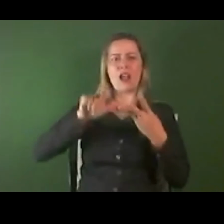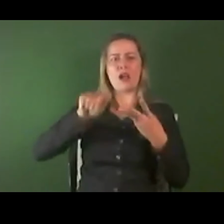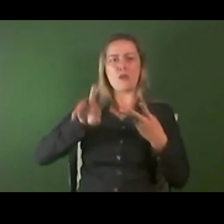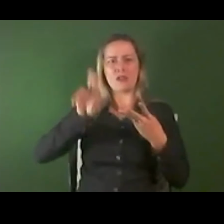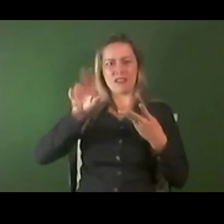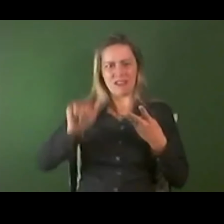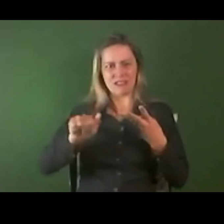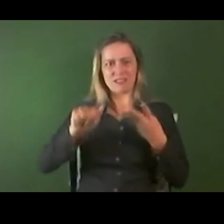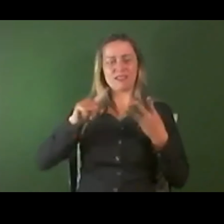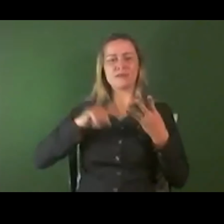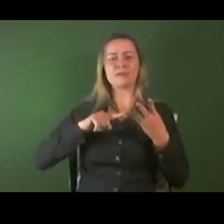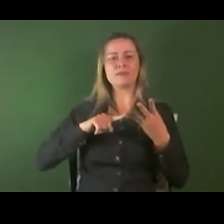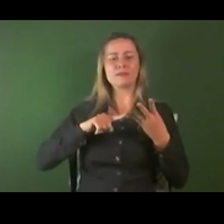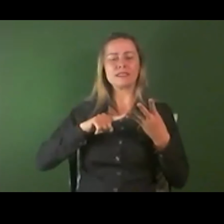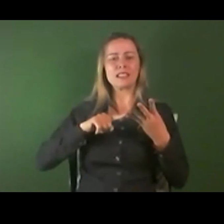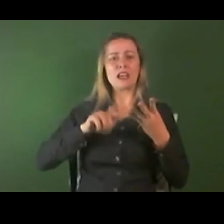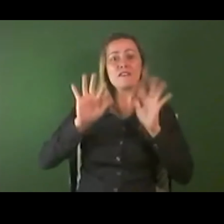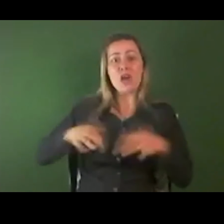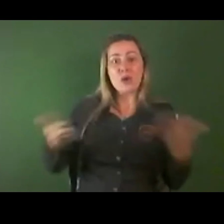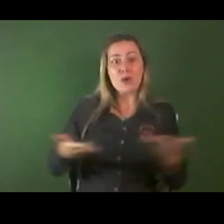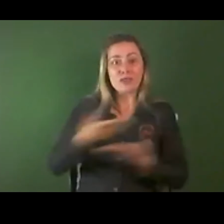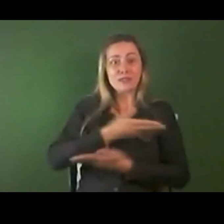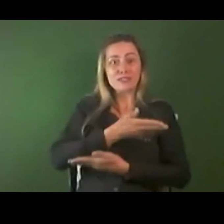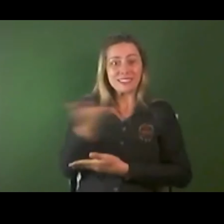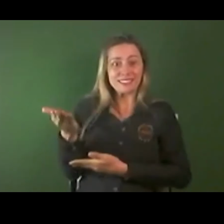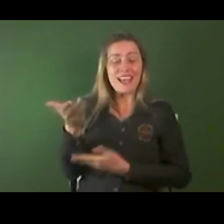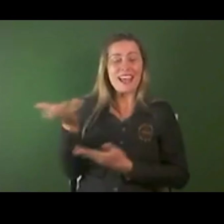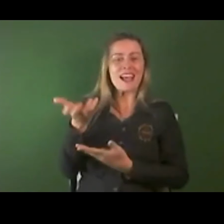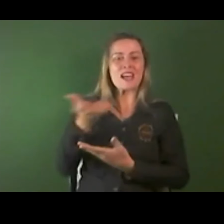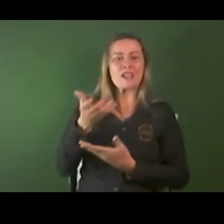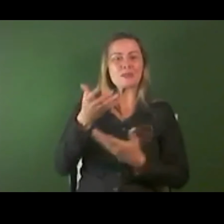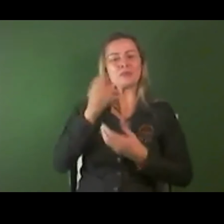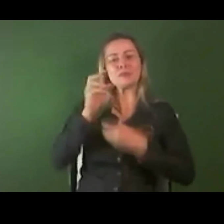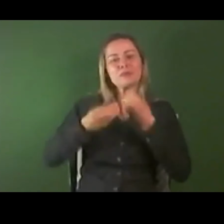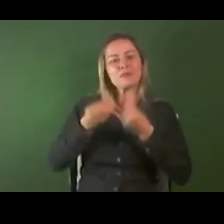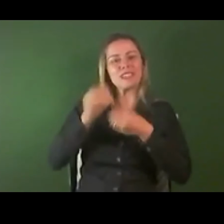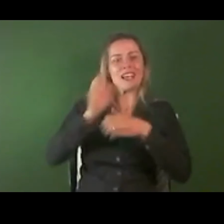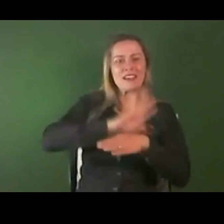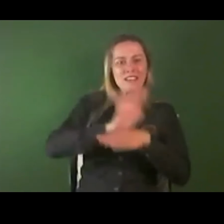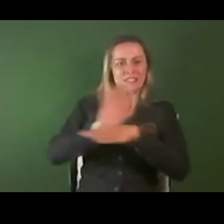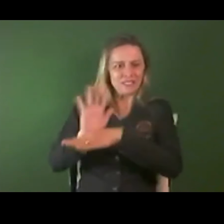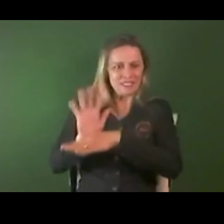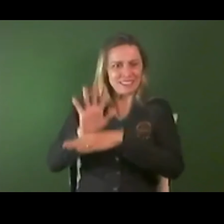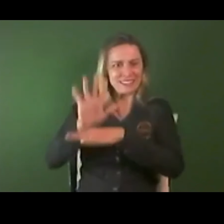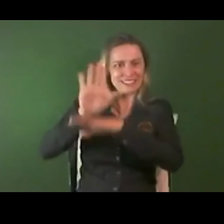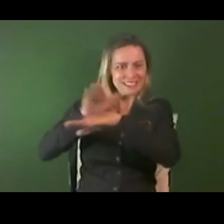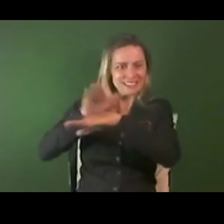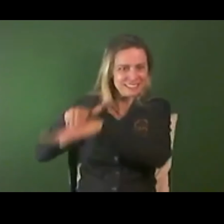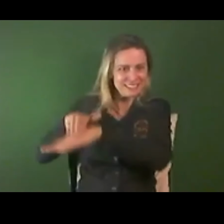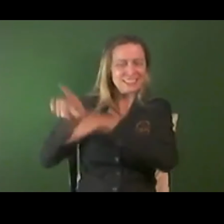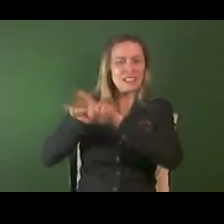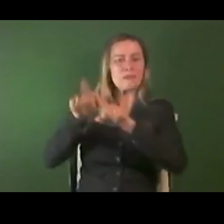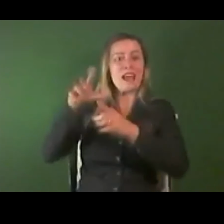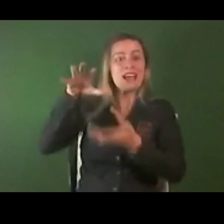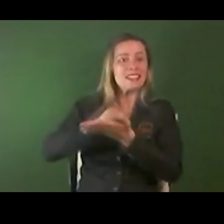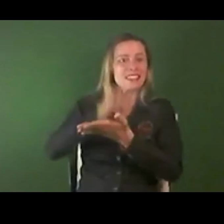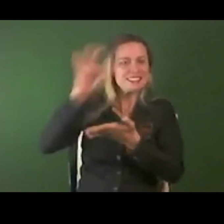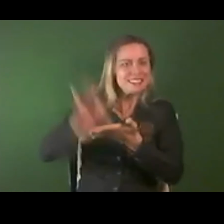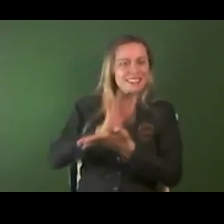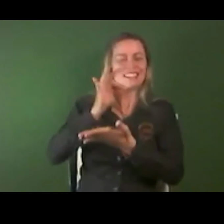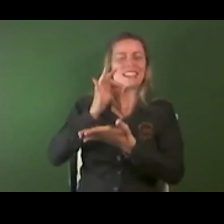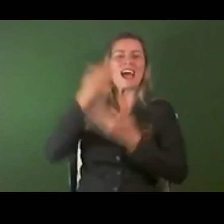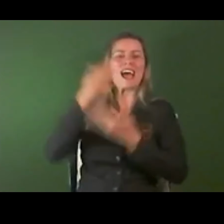gente. E, para finalizar agora, eu vou passar novamente o vídeo da convocatória e agradecer a todos que se inscreveram na